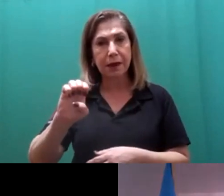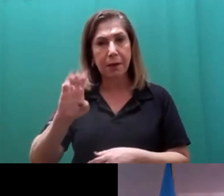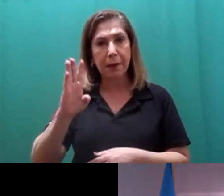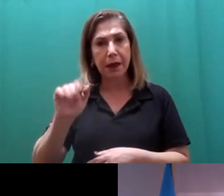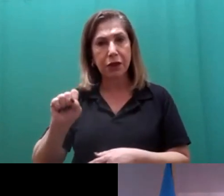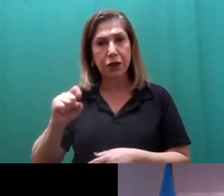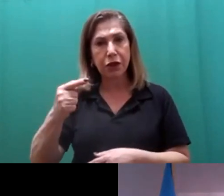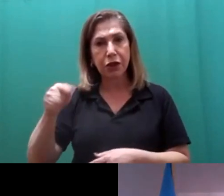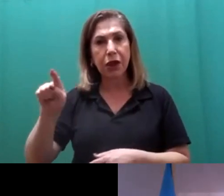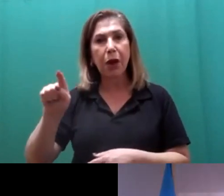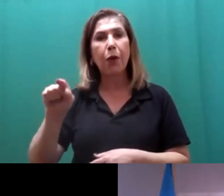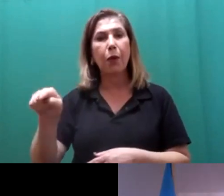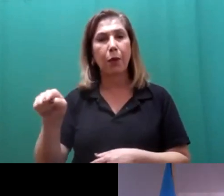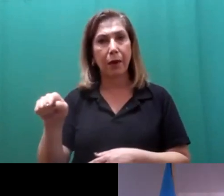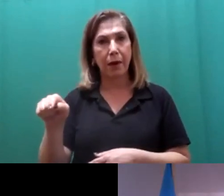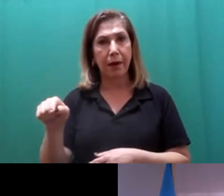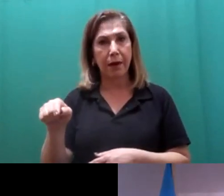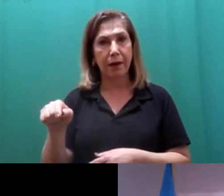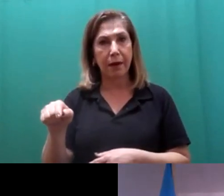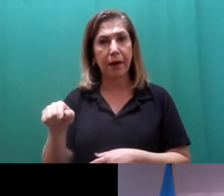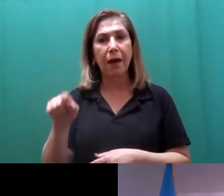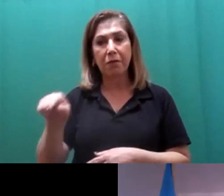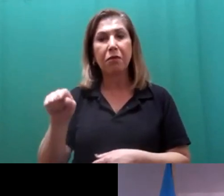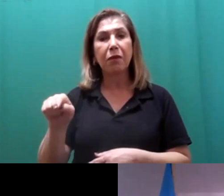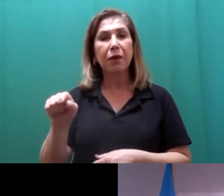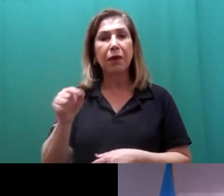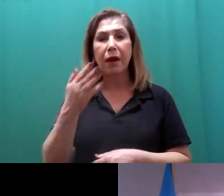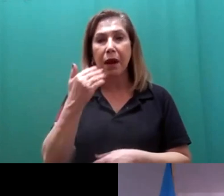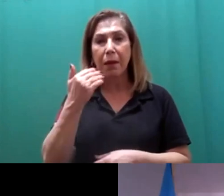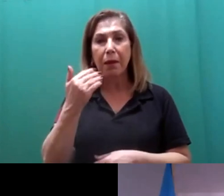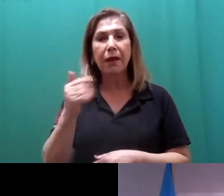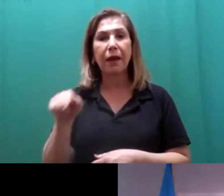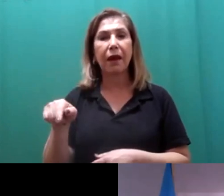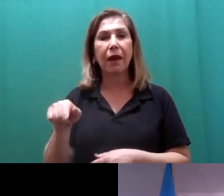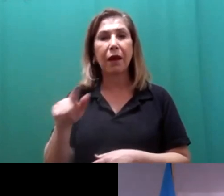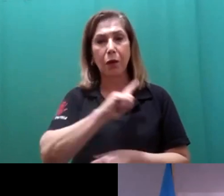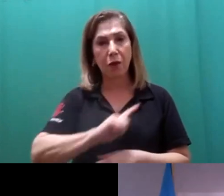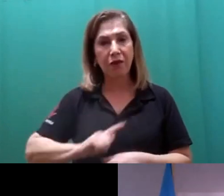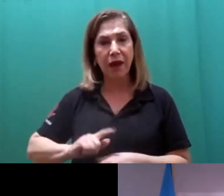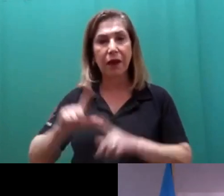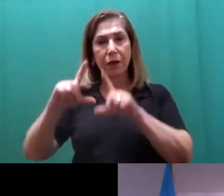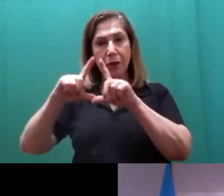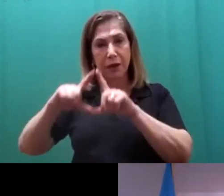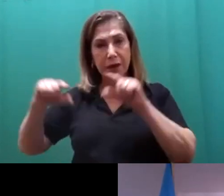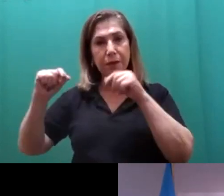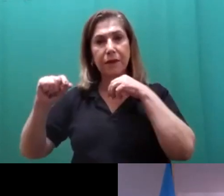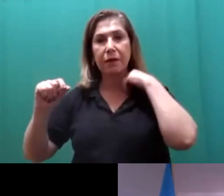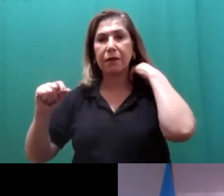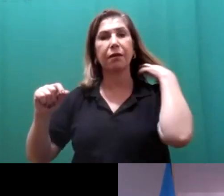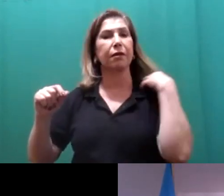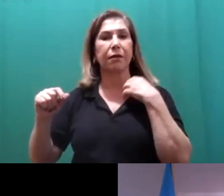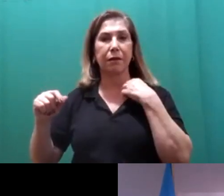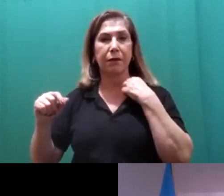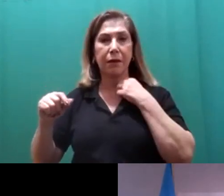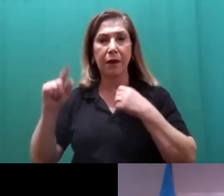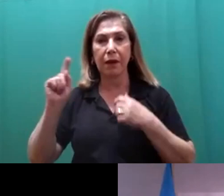y quise destacar la parabenización al gobierno del Distrito Federal porque tiene.